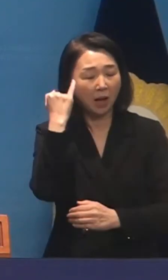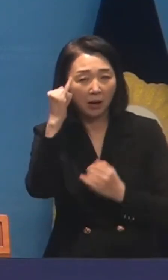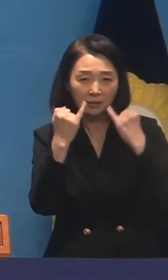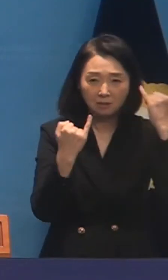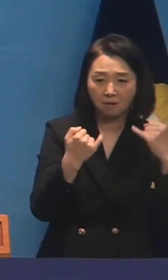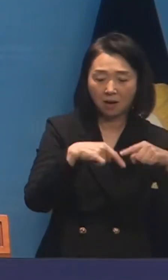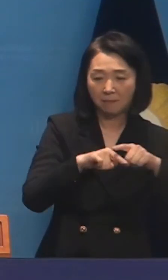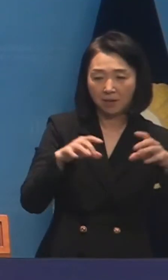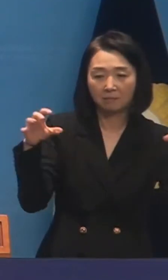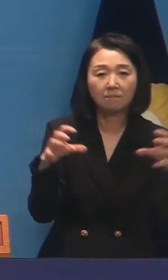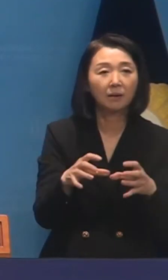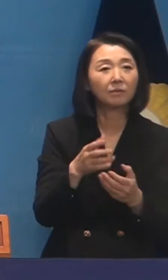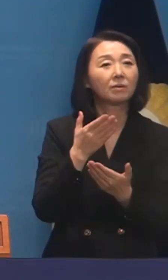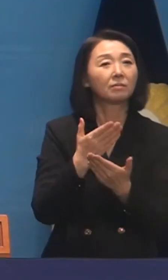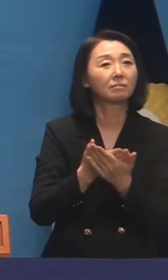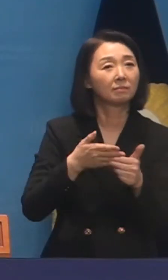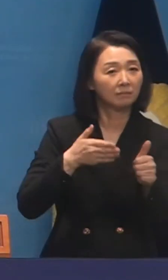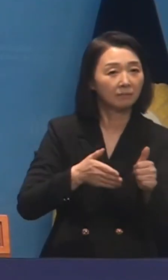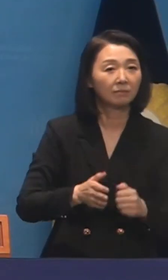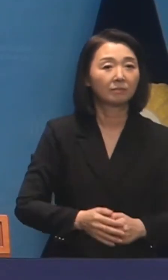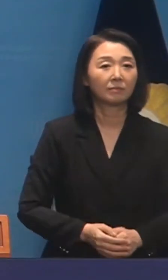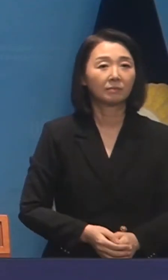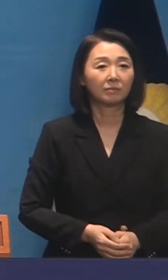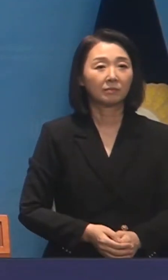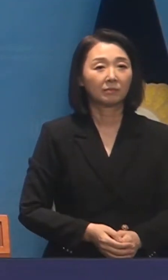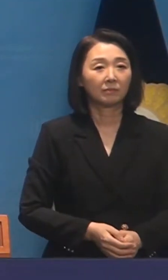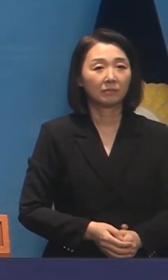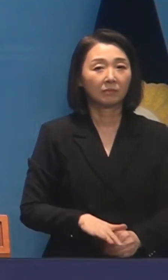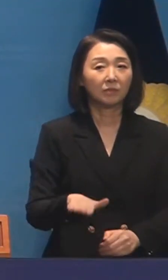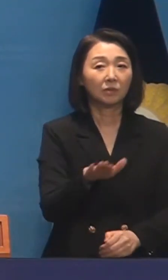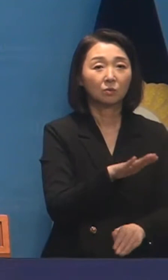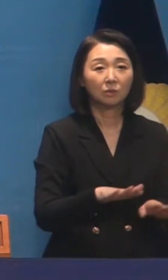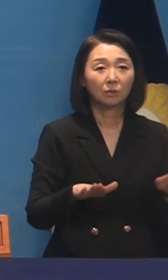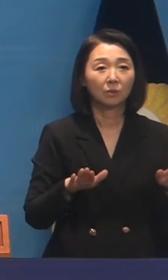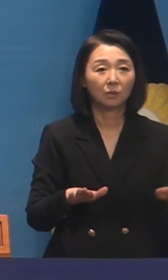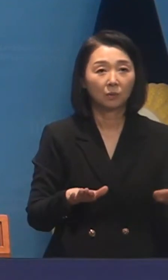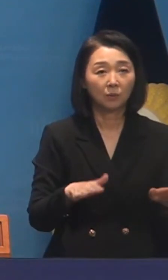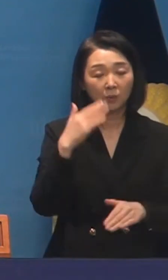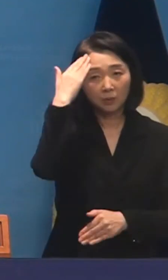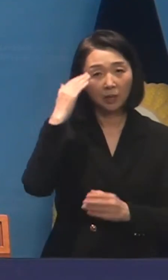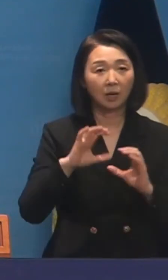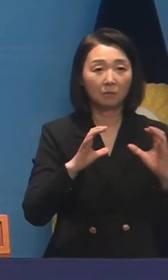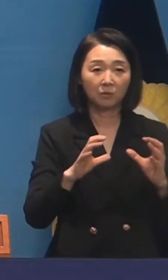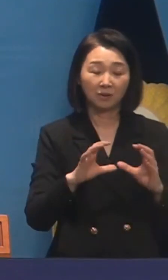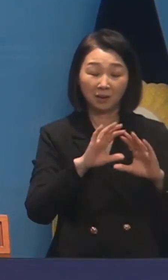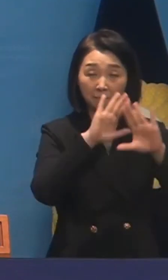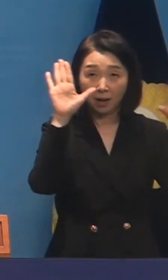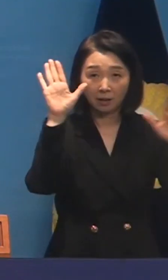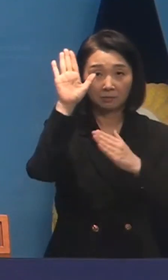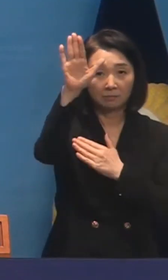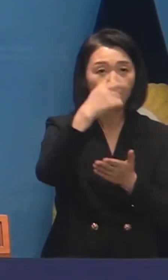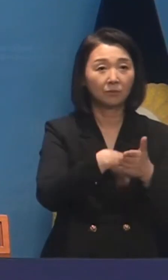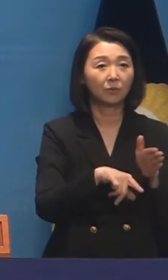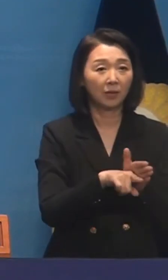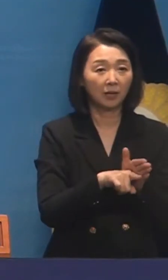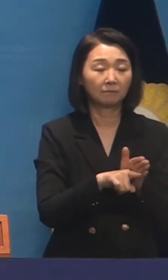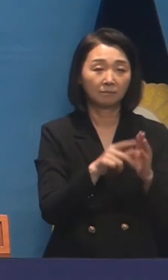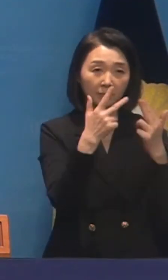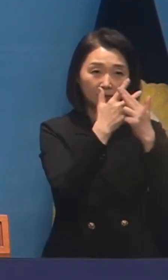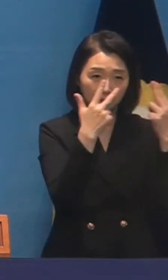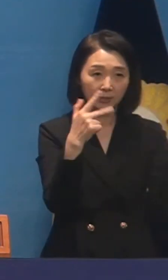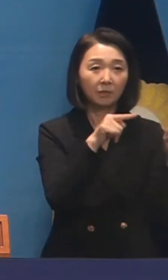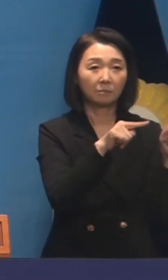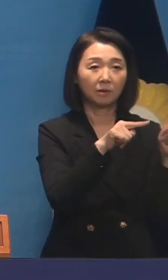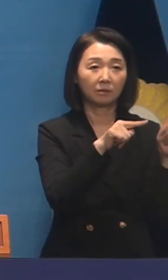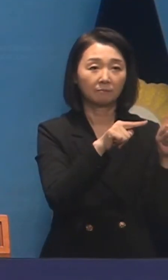함께 꿈꿔주시길 간절히 바랍니다. 우리는 오늘 대한민국의 밝은 미래를 위해